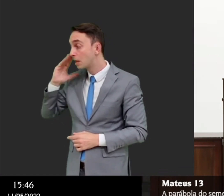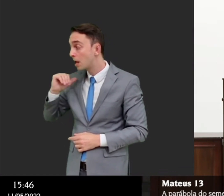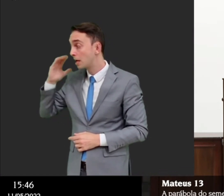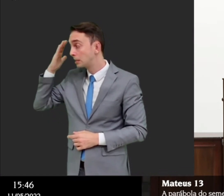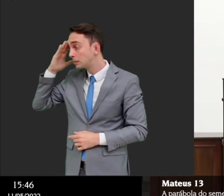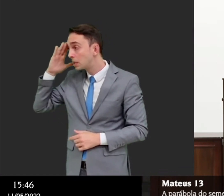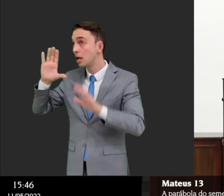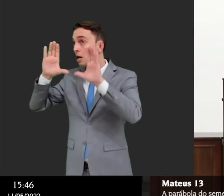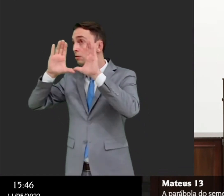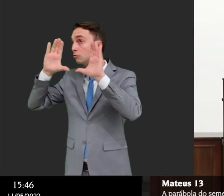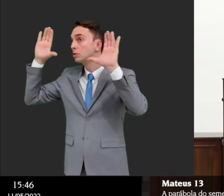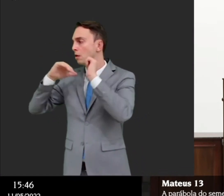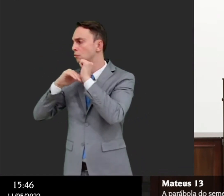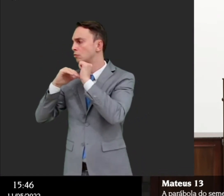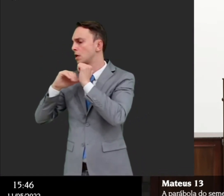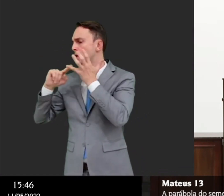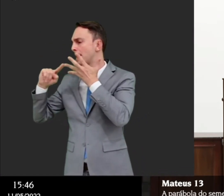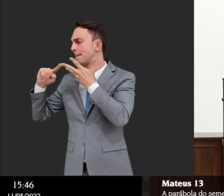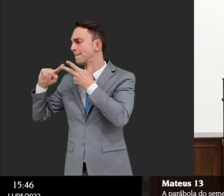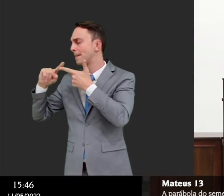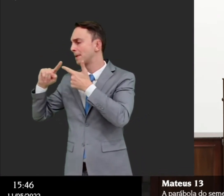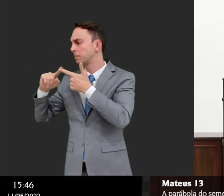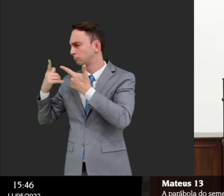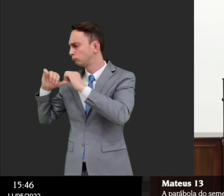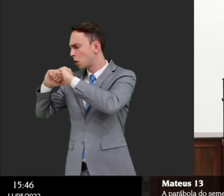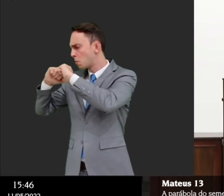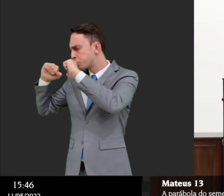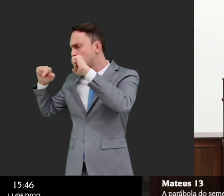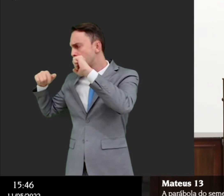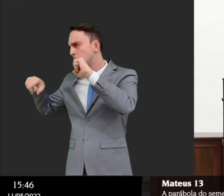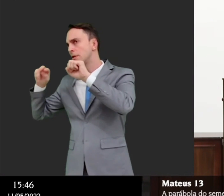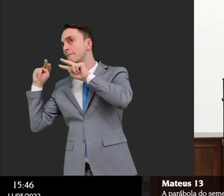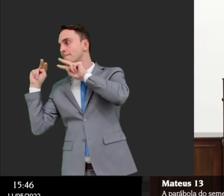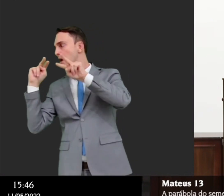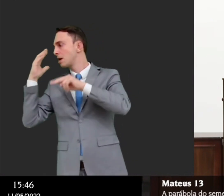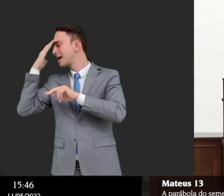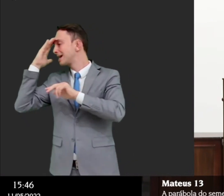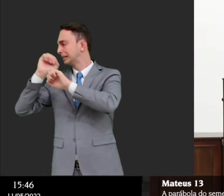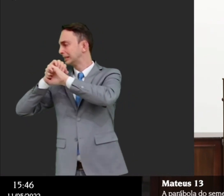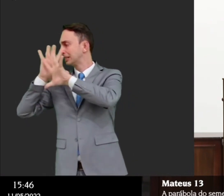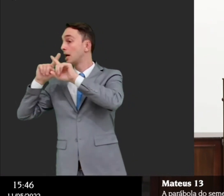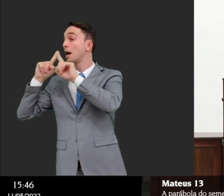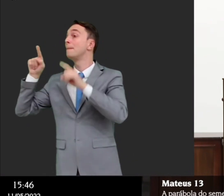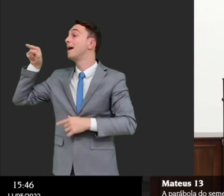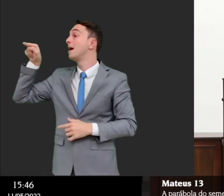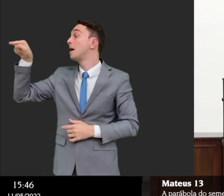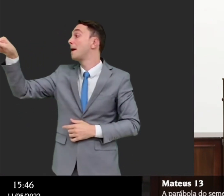do céu, mas a este não lhe é dado, porque aquele que tem lhe